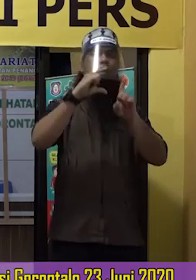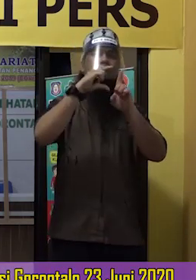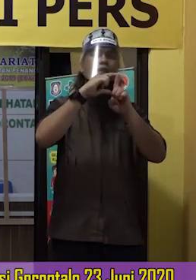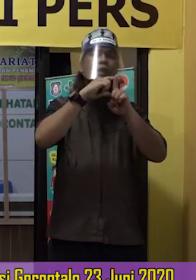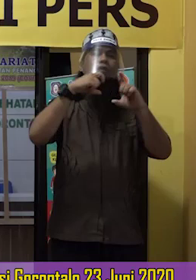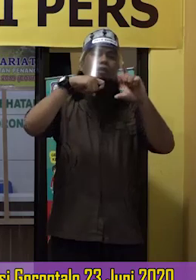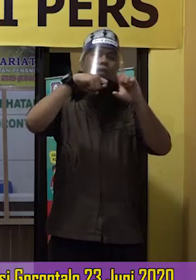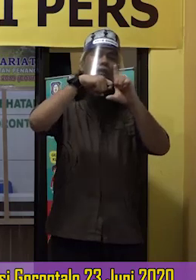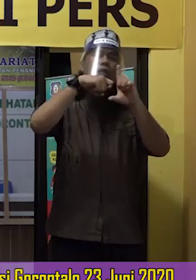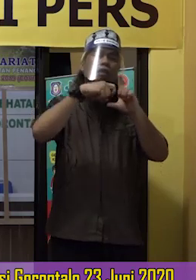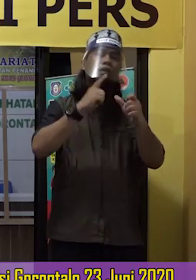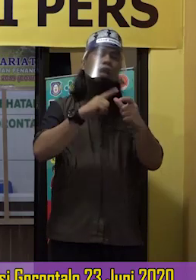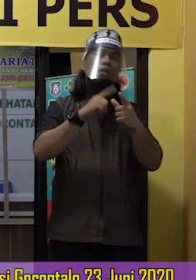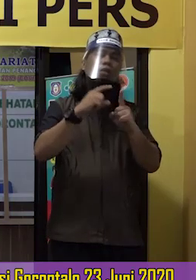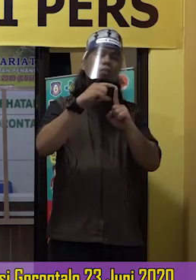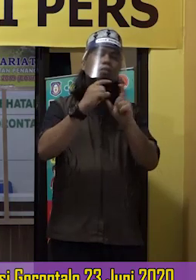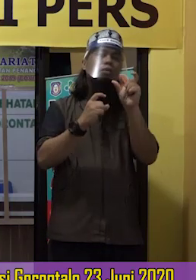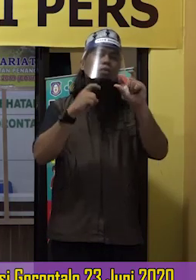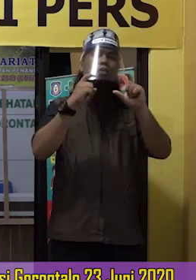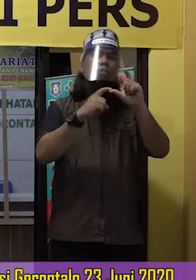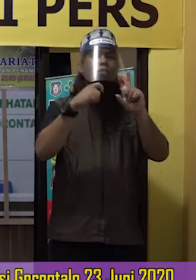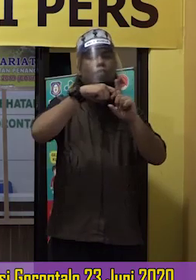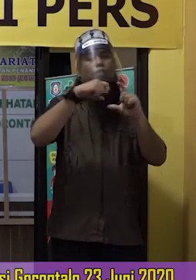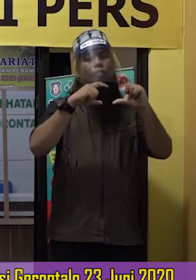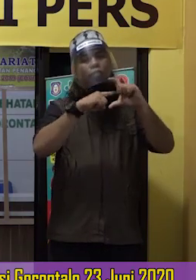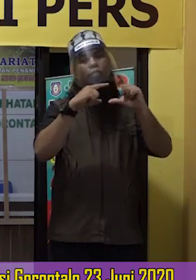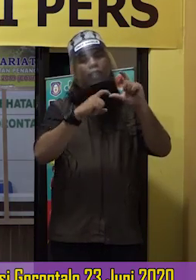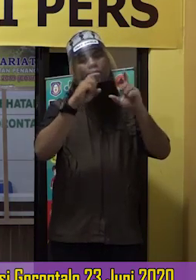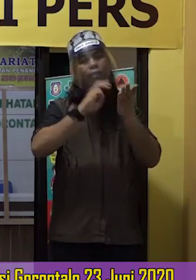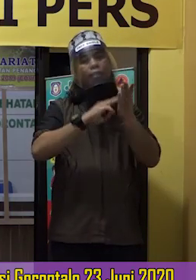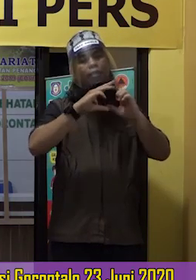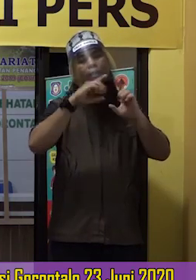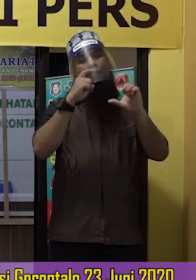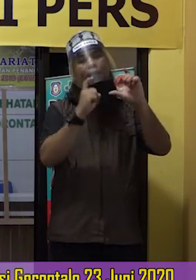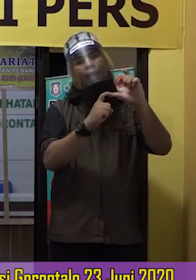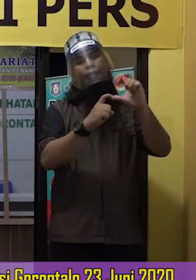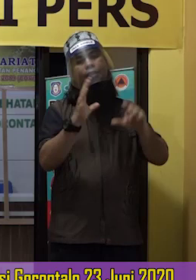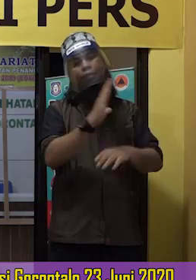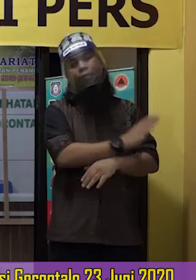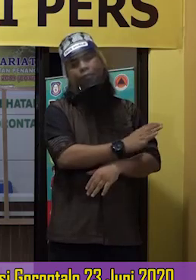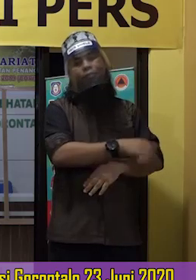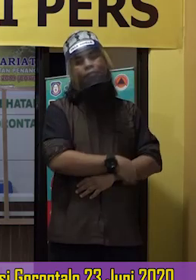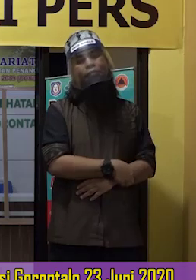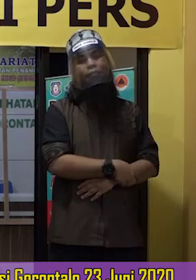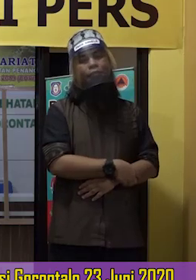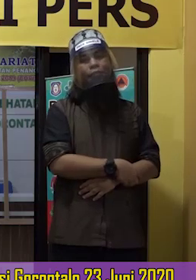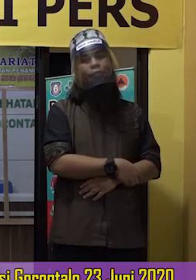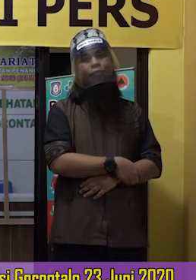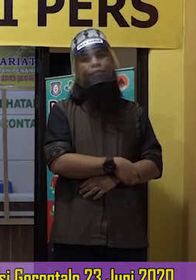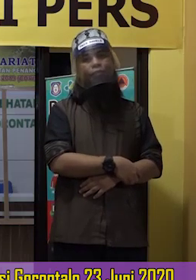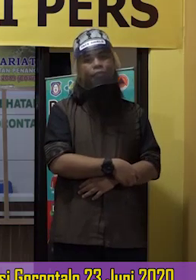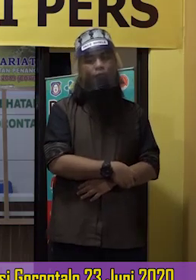ini antara lain protokol yang harus dilakukan pada karantina mandiri. Dan untuk pengawasannya